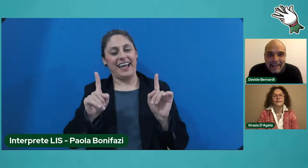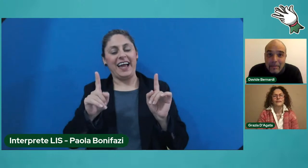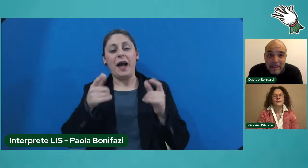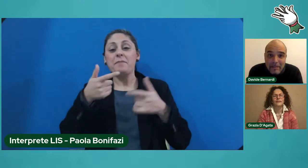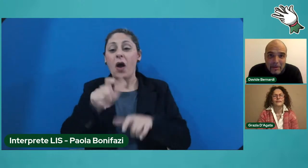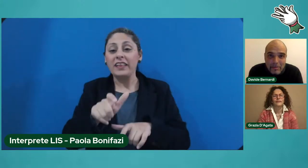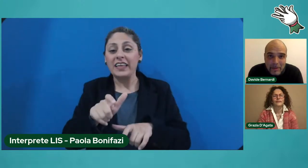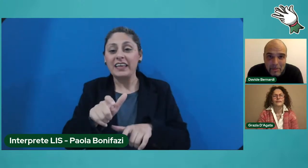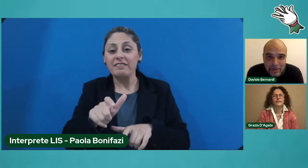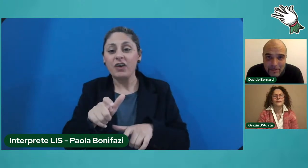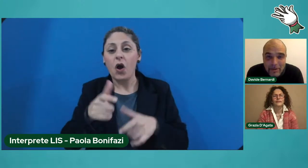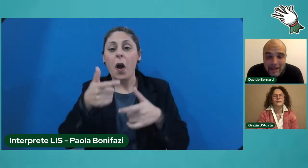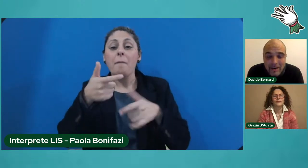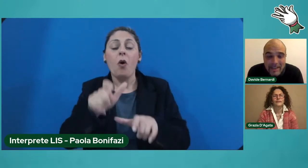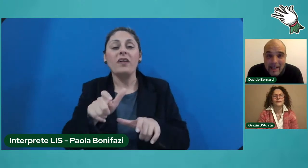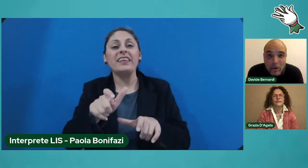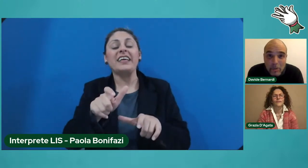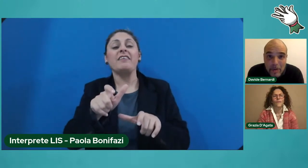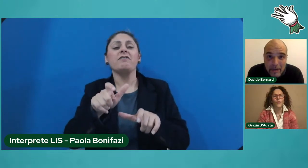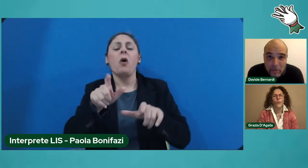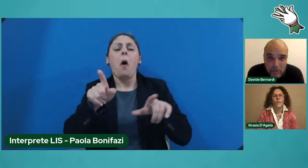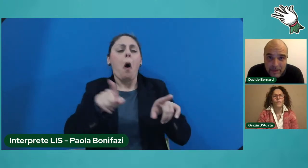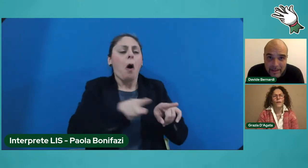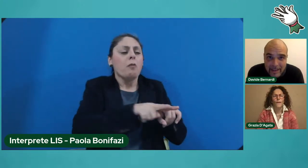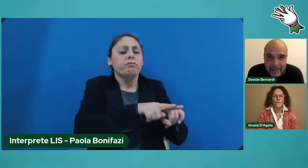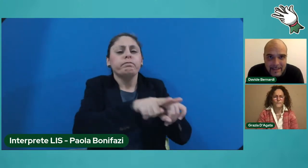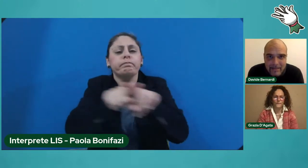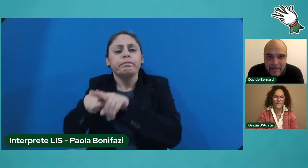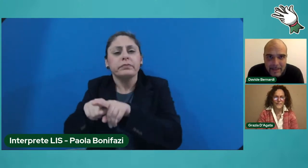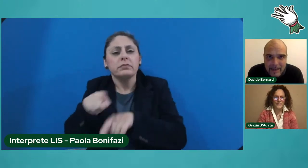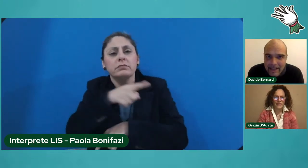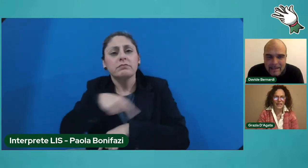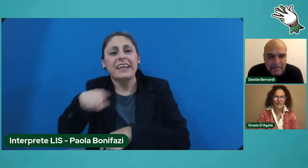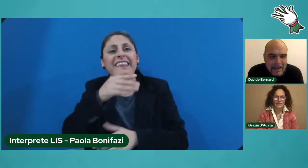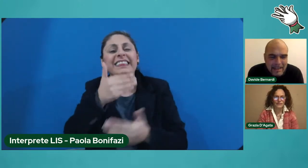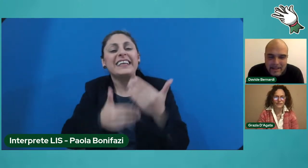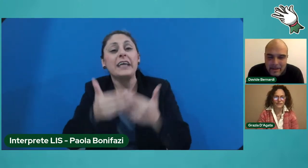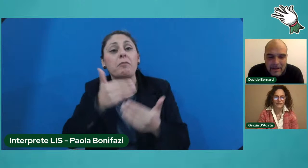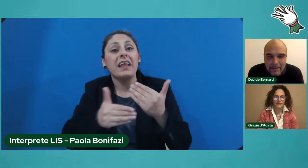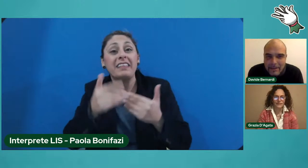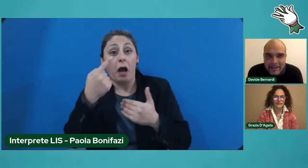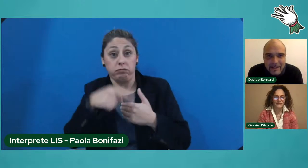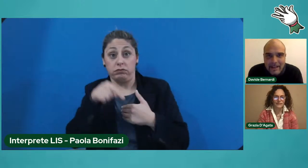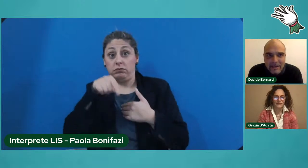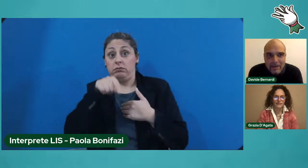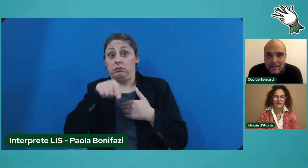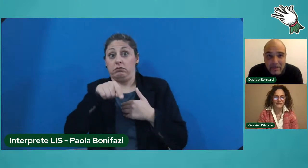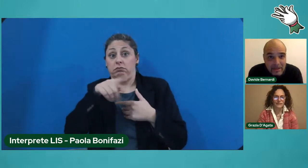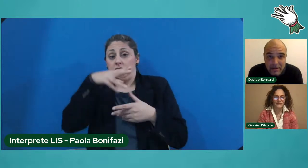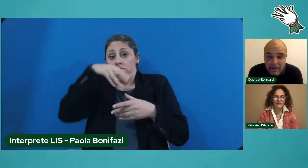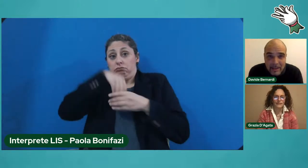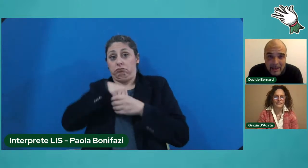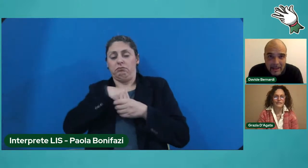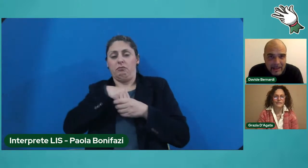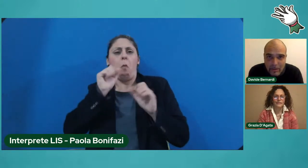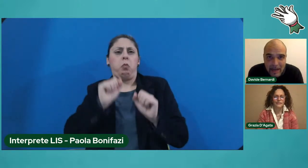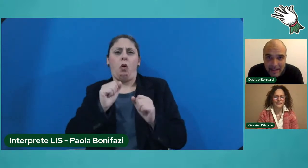il minimo comune multiplo, comunque la cosa che accomuna tutte le disabilità che spaziano veramente da una situazione clinica ad